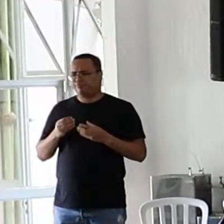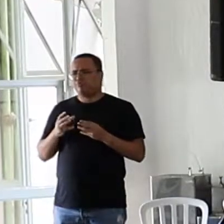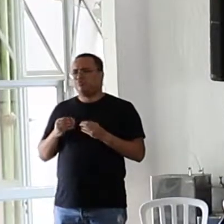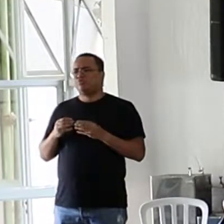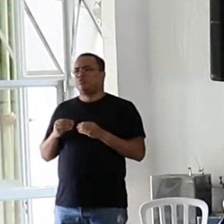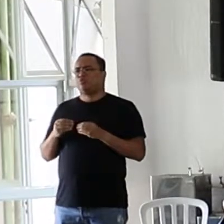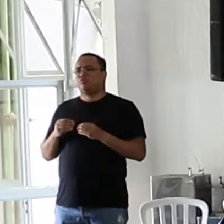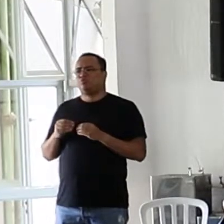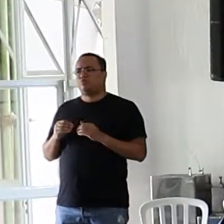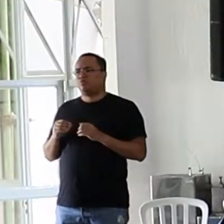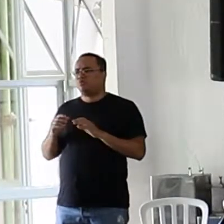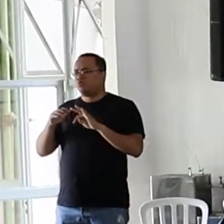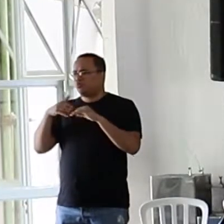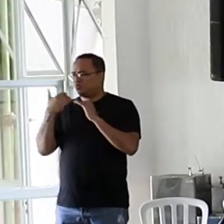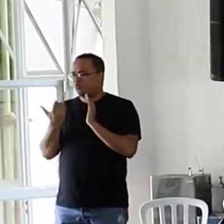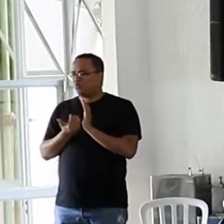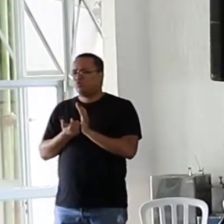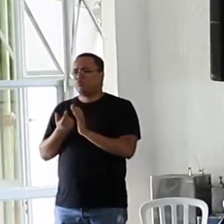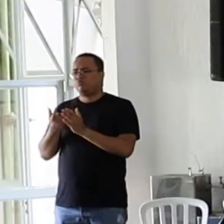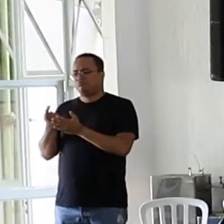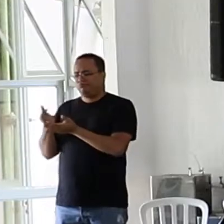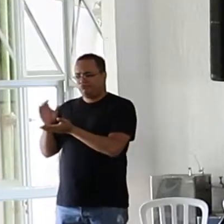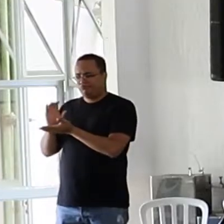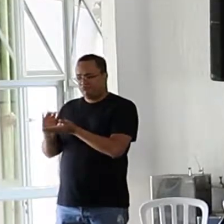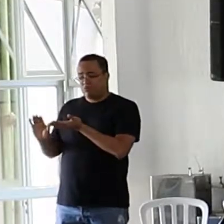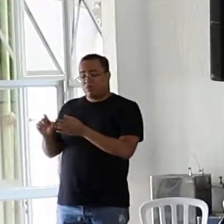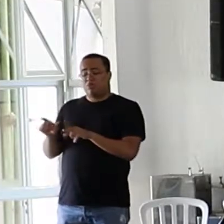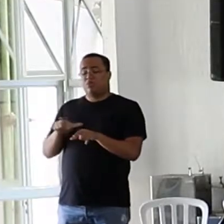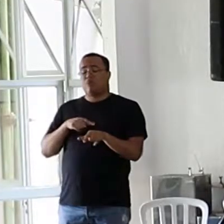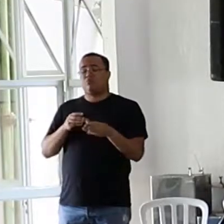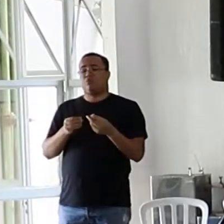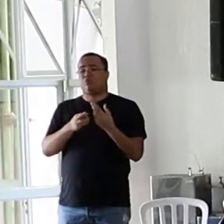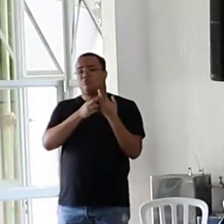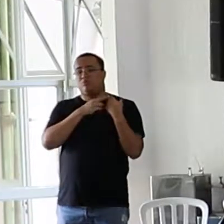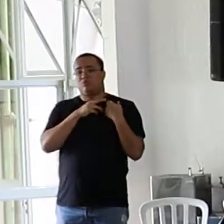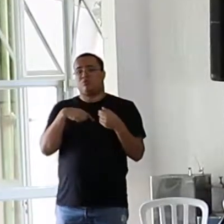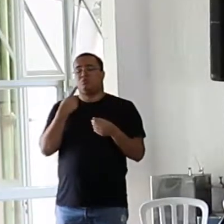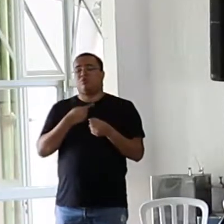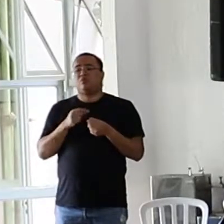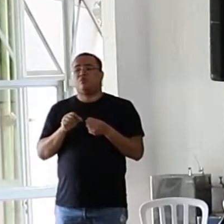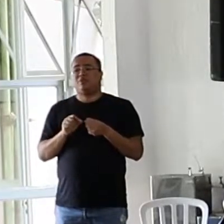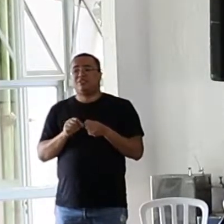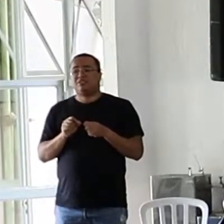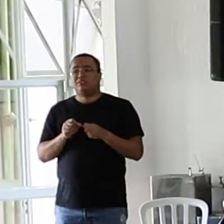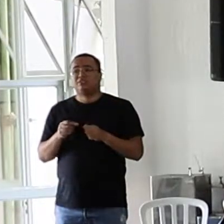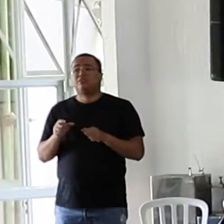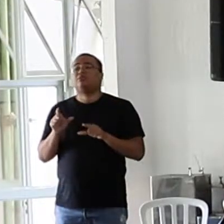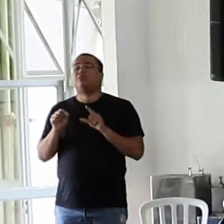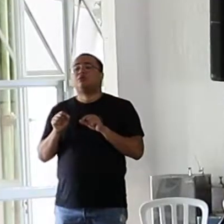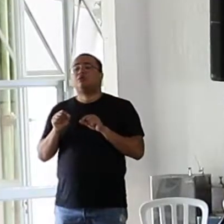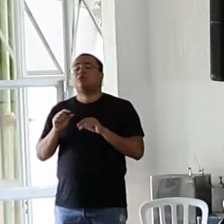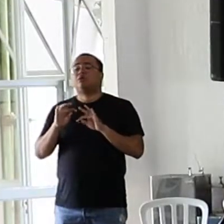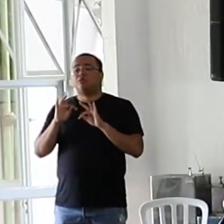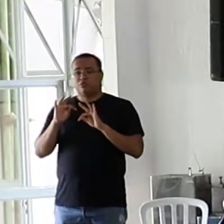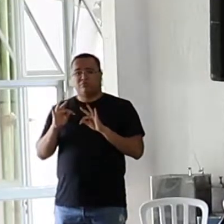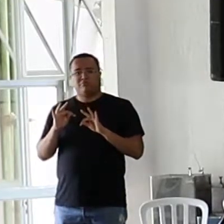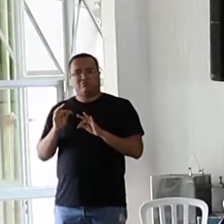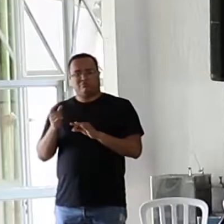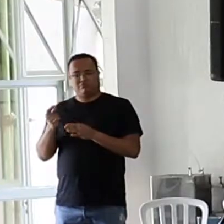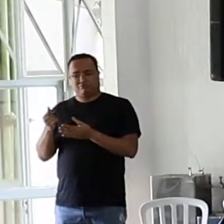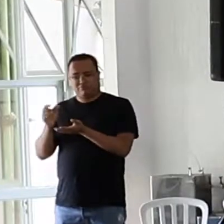públicos para que a gente possa trazer esse resultado para Cidade resultado para as pessoas que no final das contas o que importa